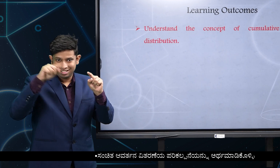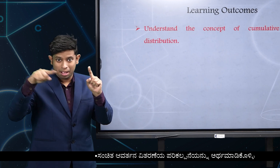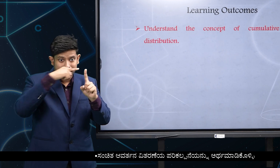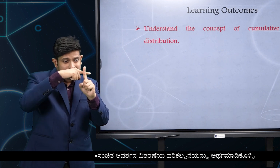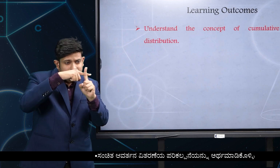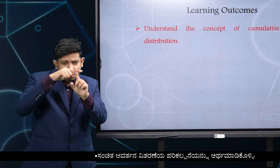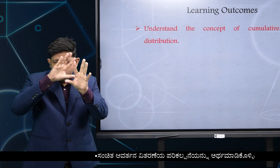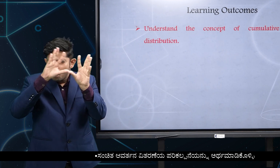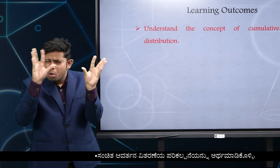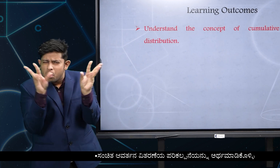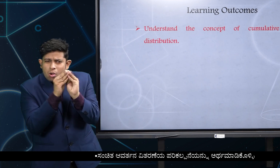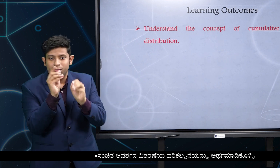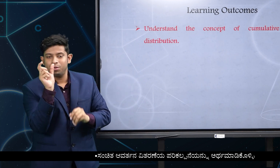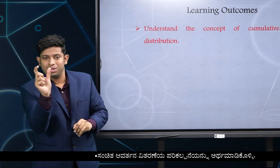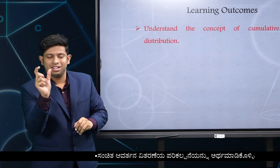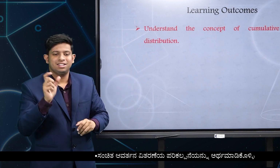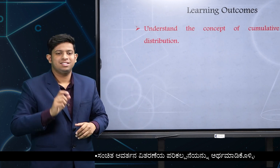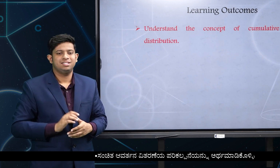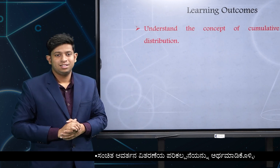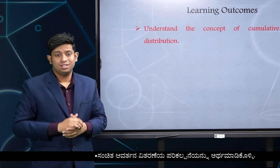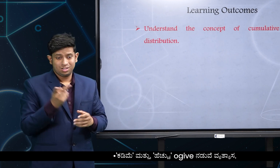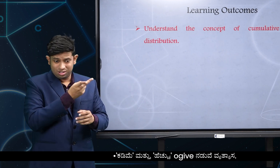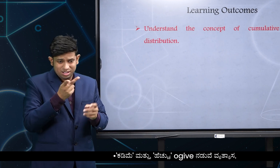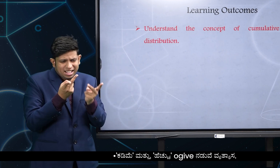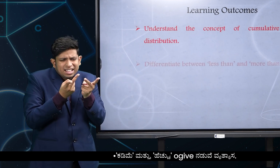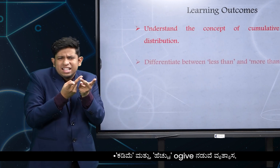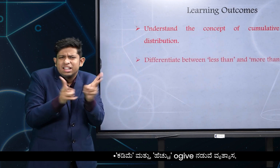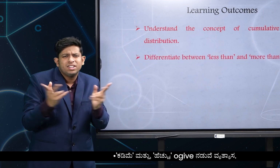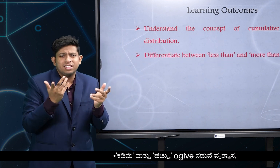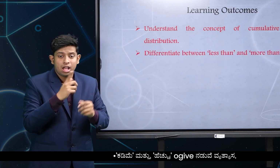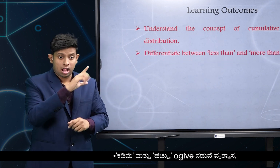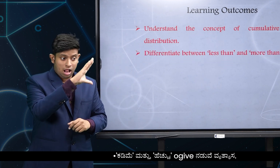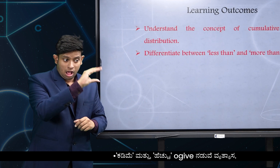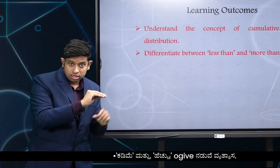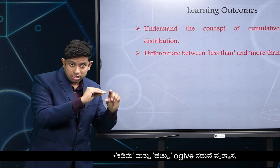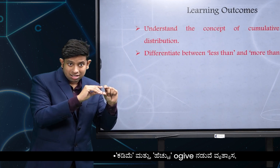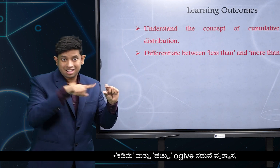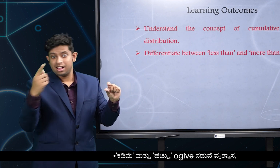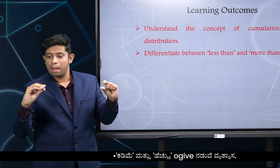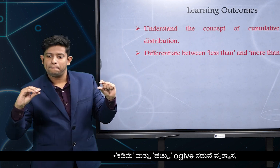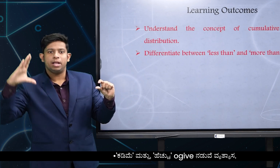ವಿತರಣೆಯ ಪರಿಕಲ್ಪನೆಯನ್ನು ಅರ್ಥ ಮಾಡಿಕೊಳ್ಳಿ. ಕಡಿಮೆ ಮತ್ತು ಹೆಚ್ಚು ಆಗ್ಯೂ ನಡುವೆ ವ್ಯತ್ಯಾಸ.